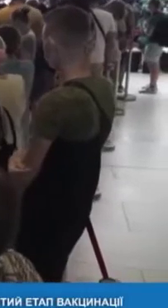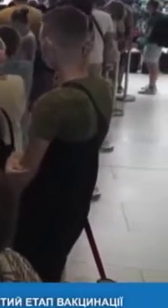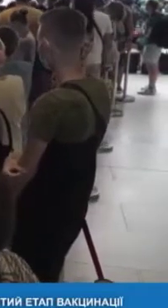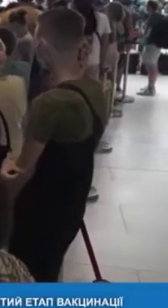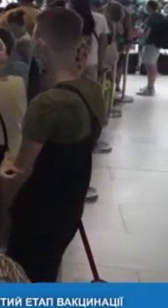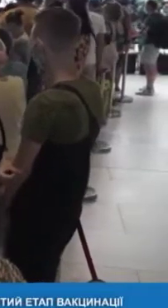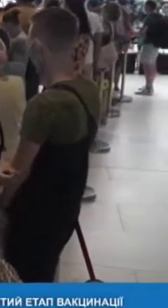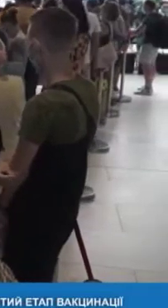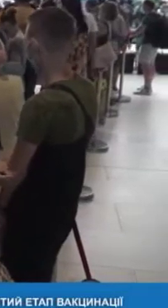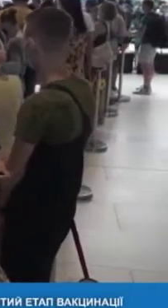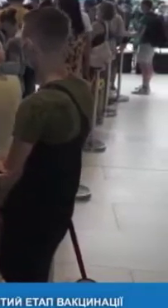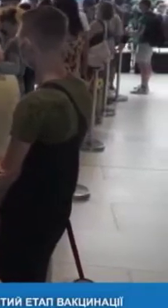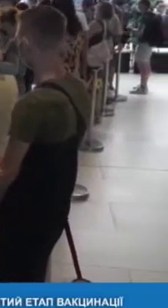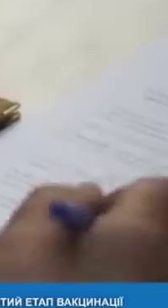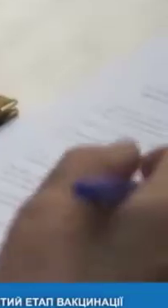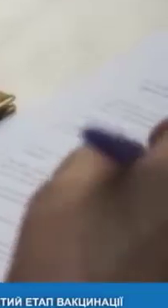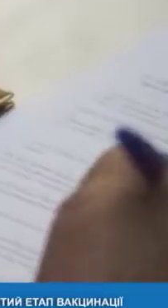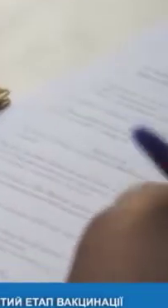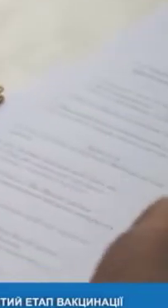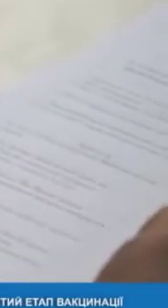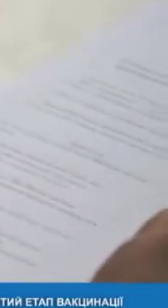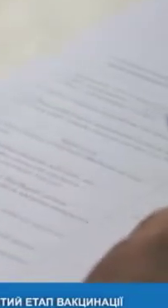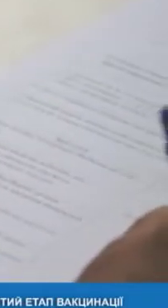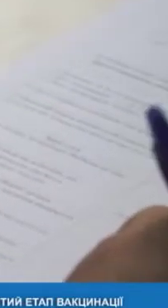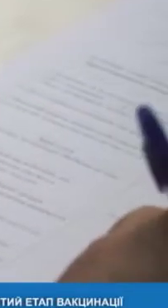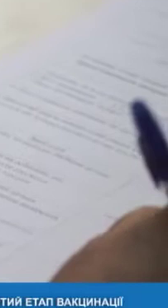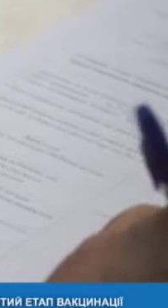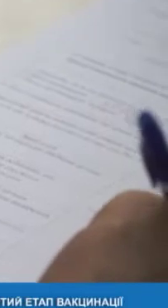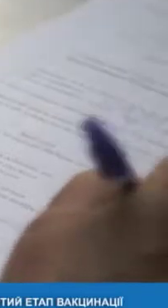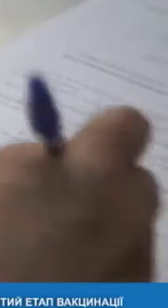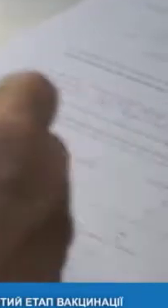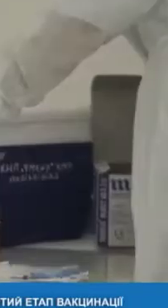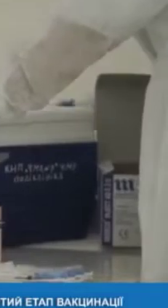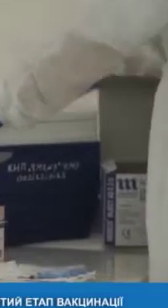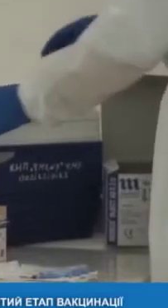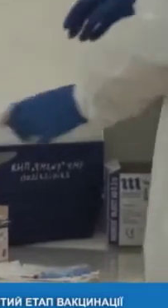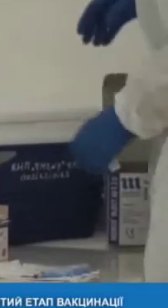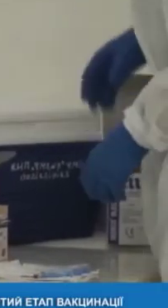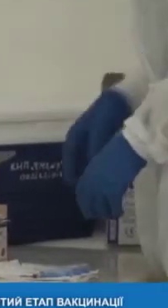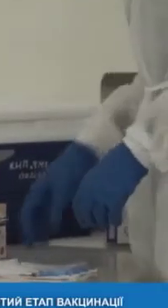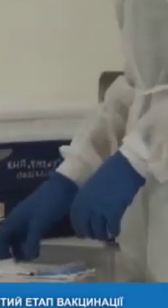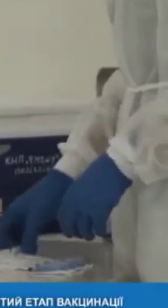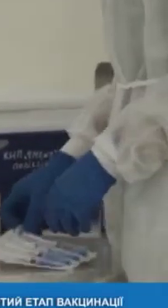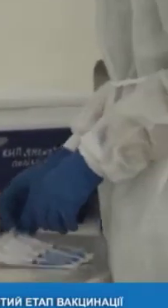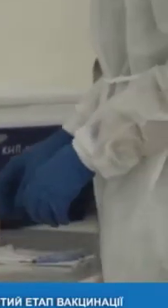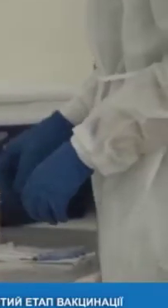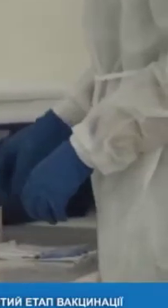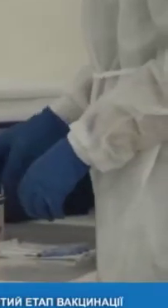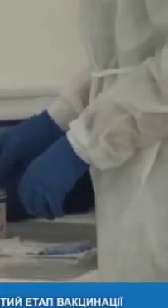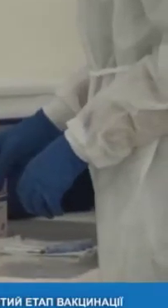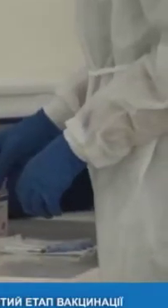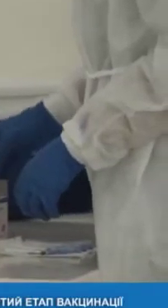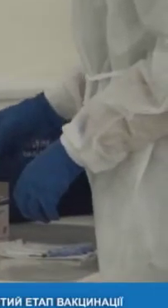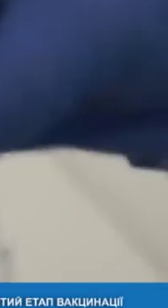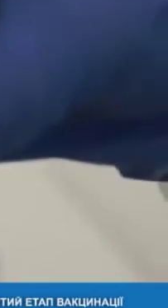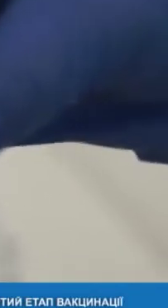вы записаны как организованный коллектив, в котором работает более 50 человек, отметил Виктор Ляшко. Вспомнил министр об